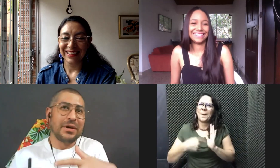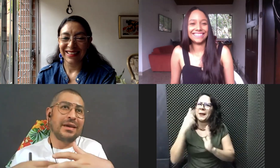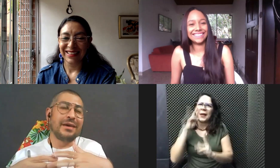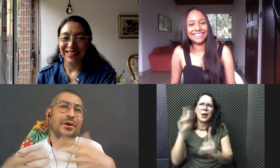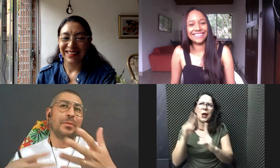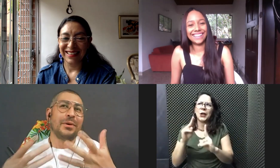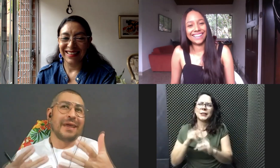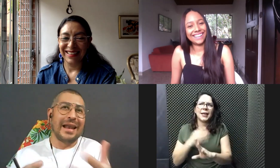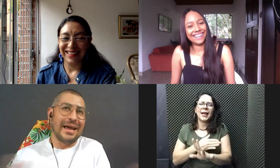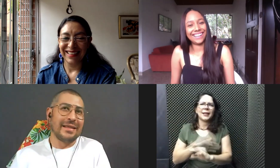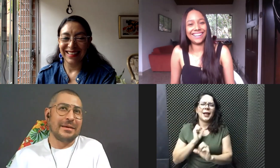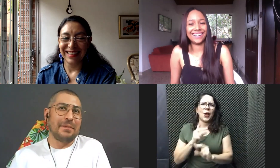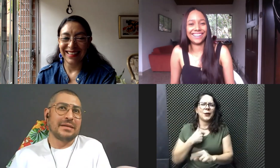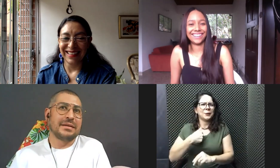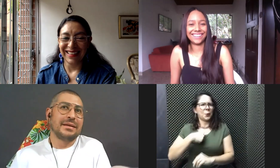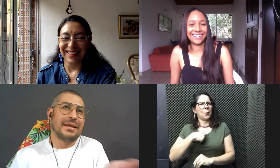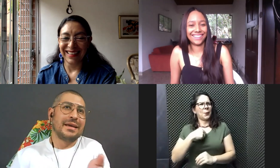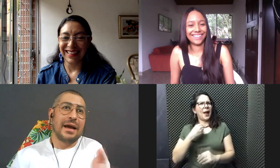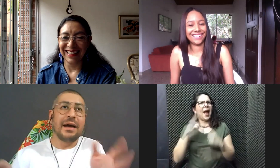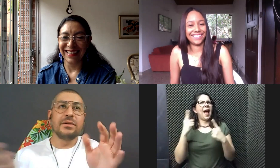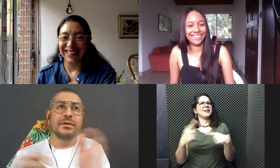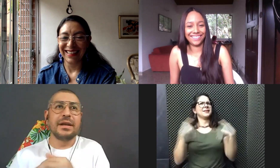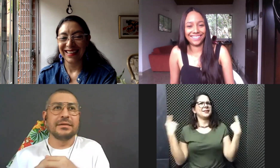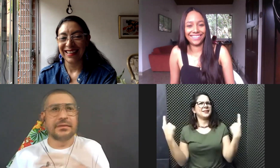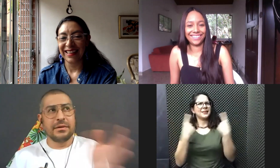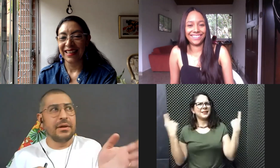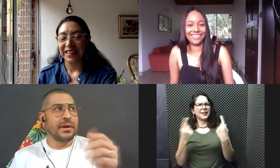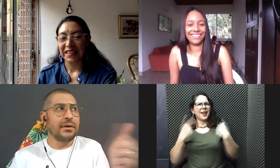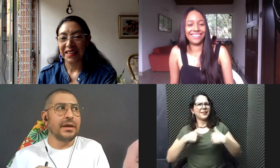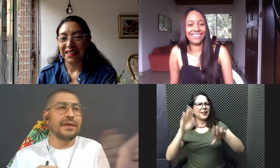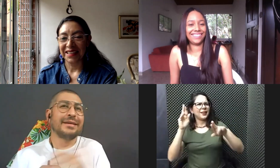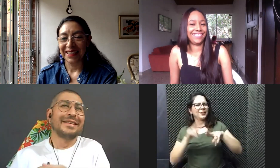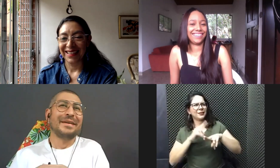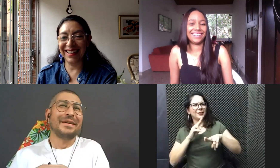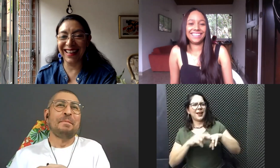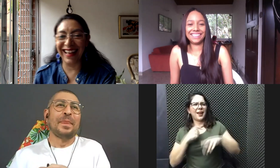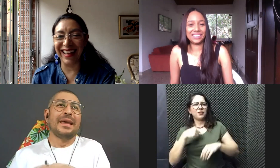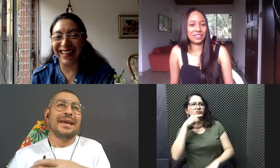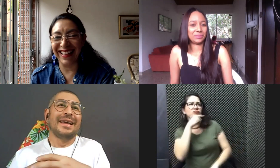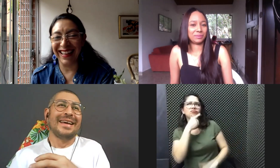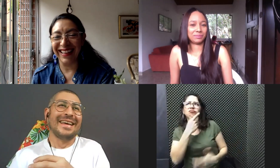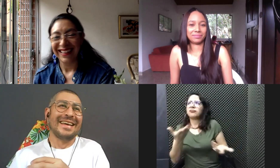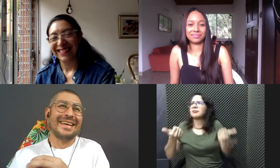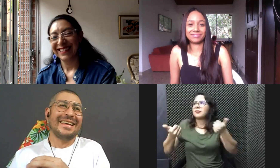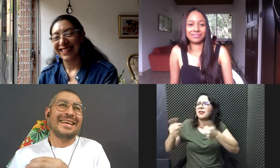es muy común que la gente pase y te diga, no, hola, estoy con el periodo bien.